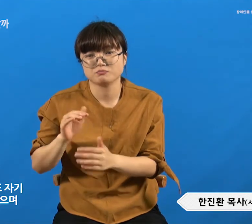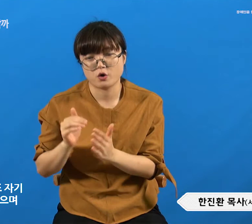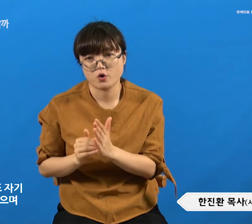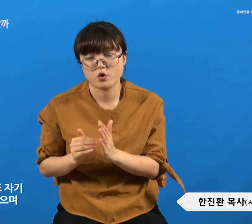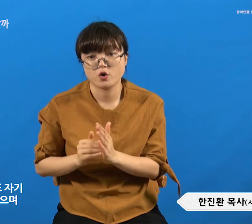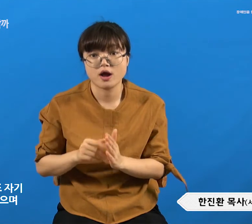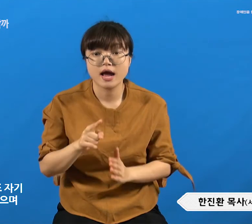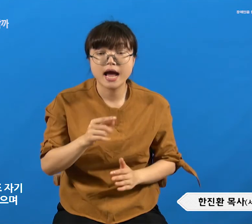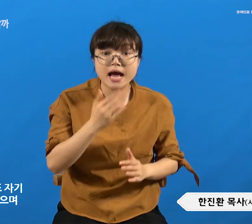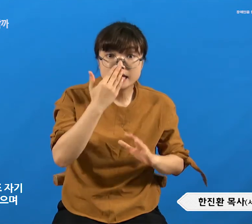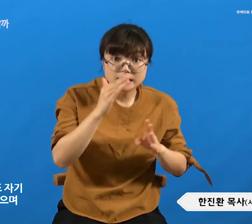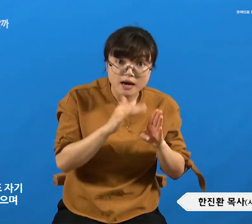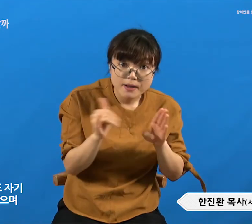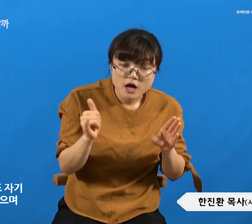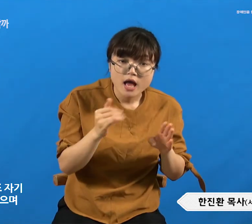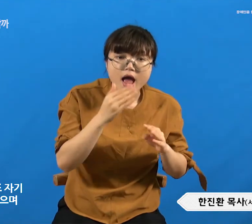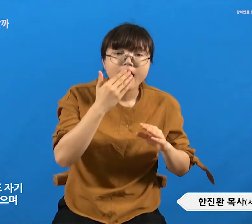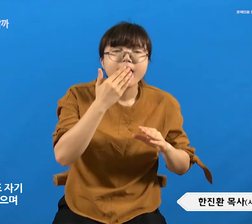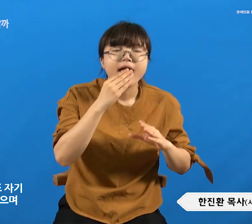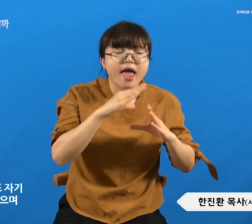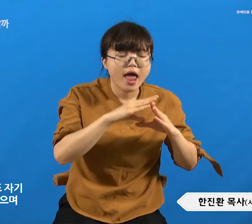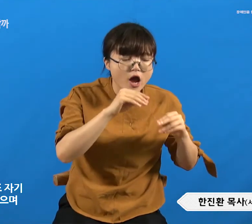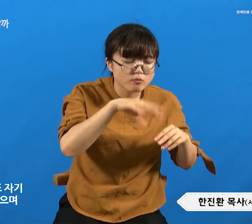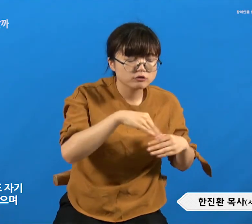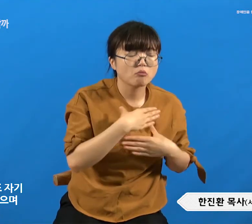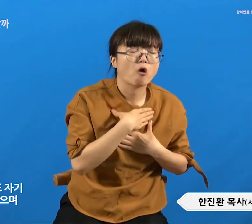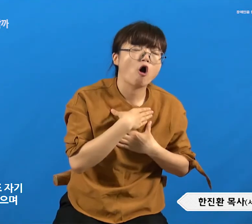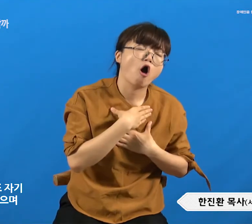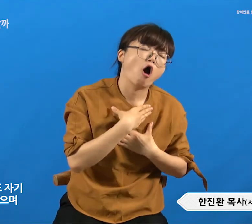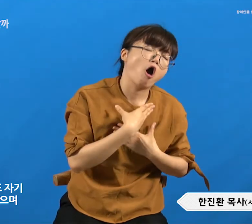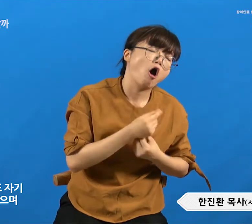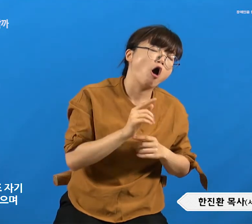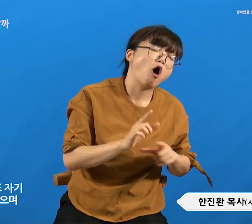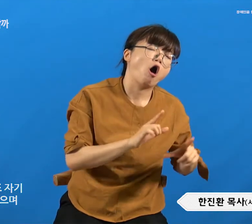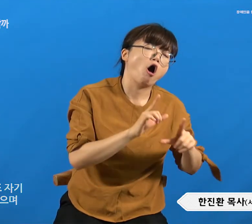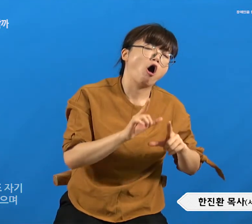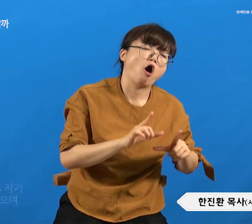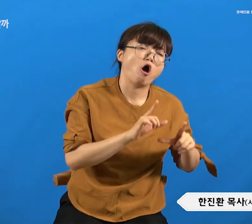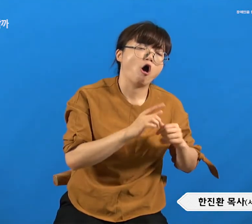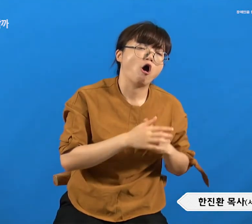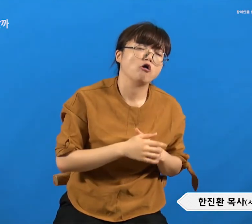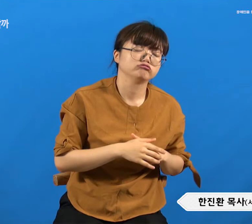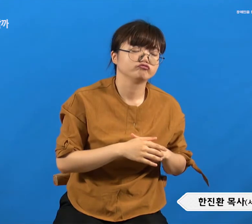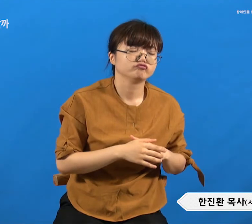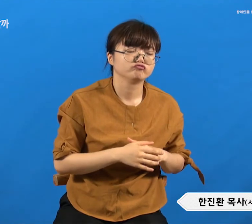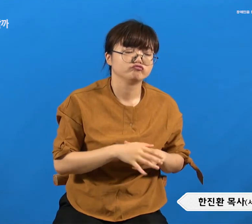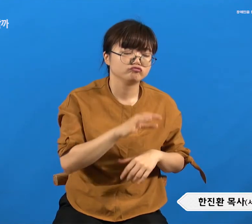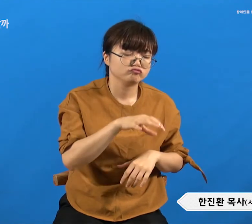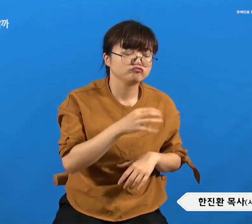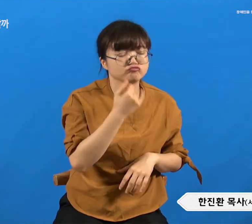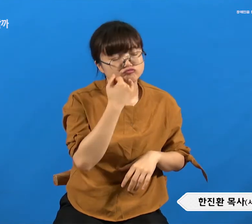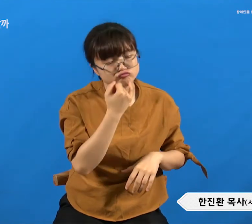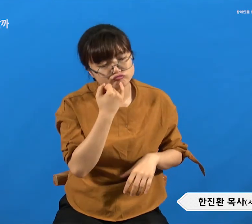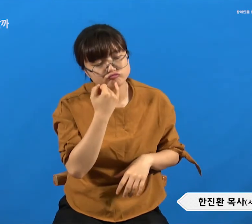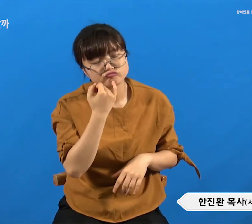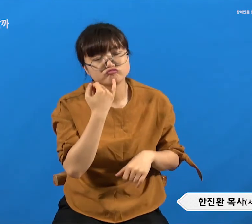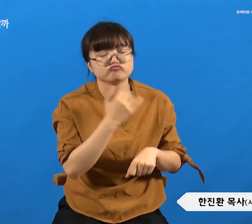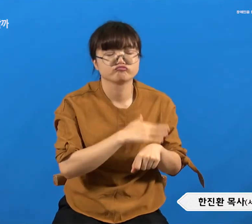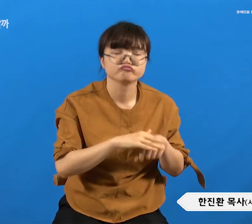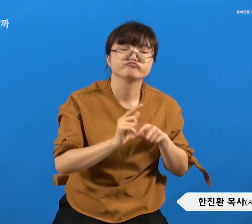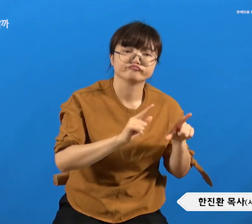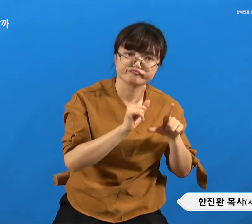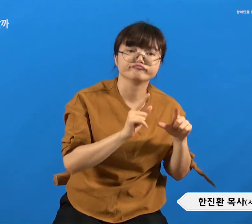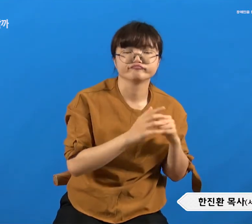그 당시에 이스라엘 백성들은 애굽에서 편안하게 잘 살고 있었습니다. 이제 자리도 잡히고 안정되게 잘